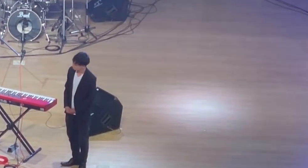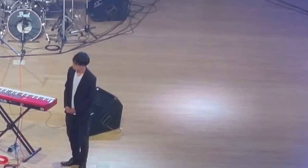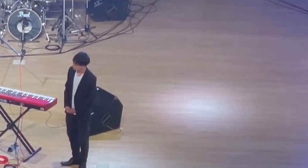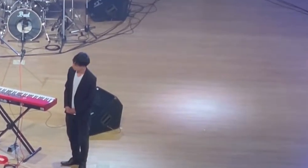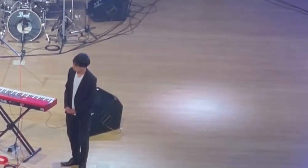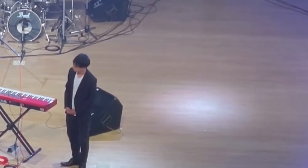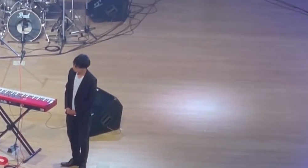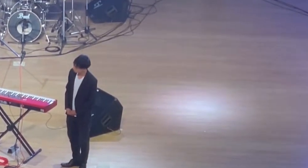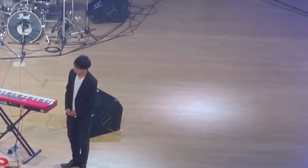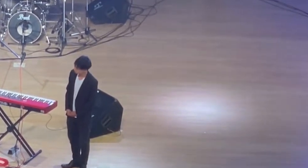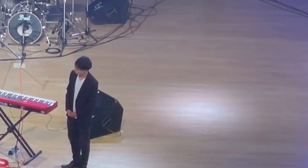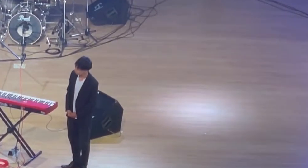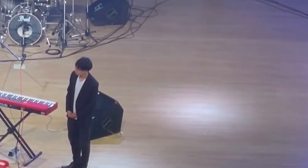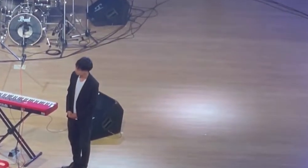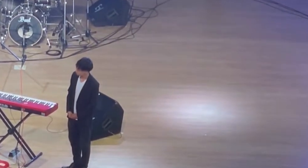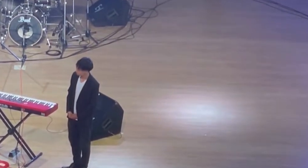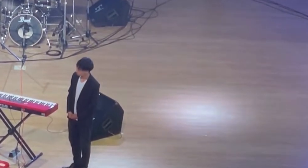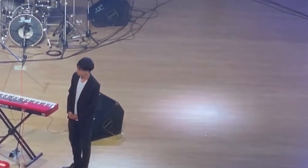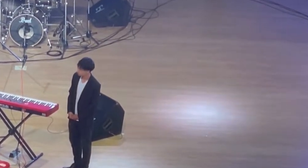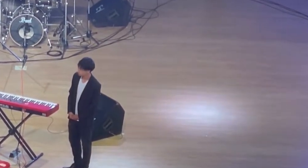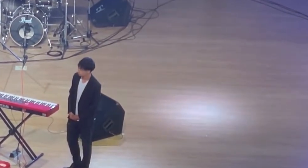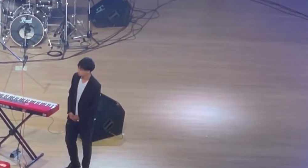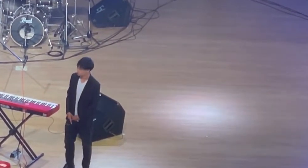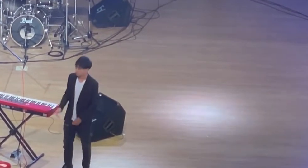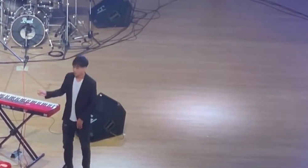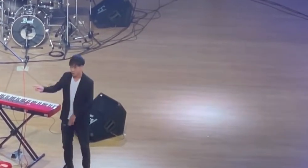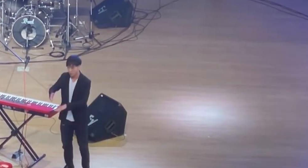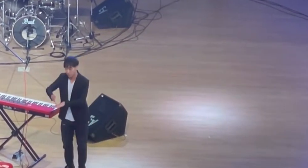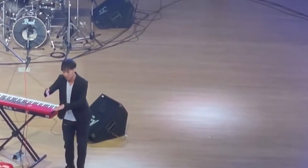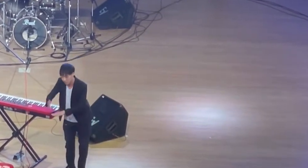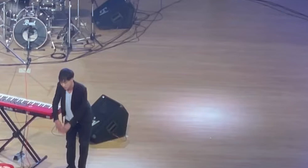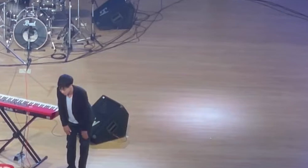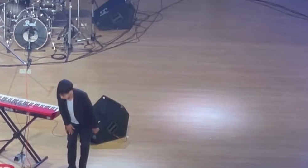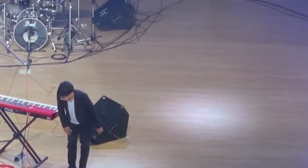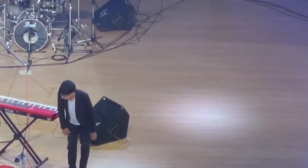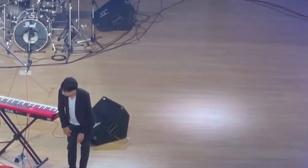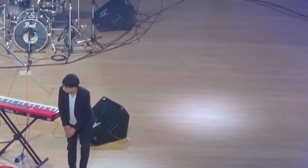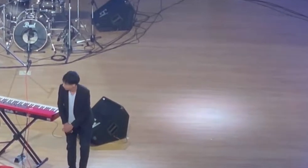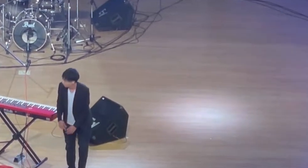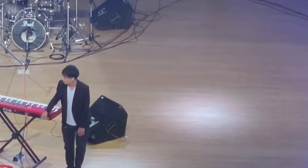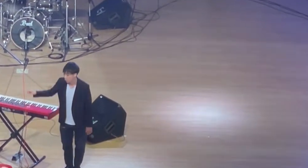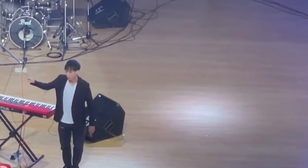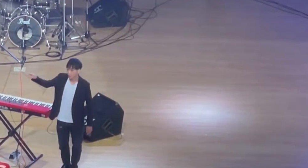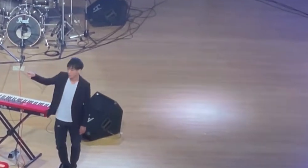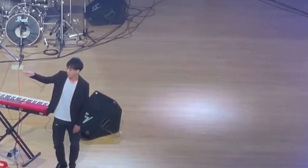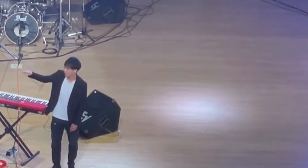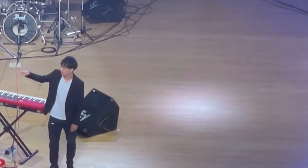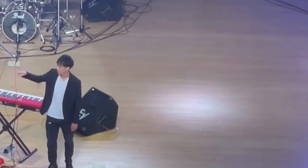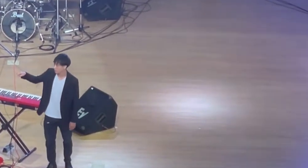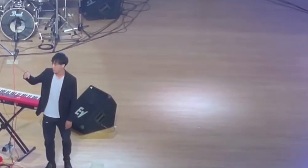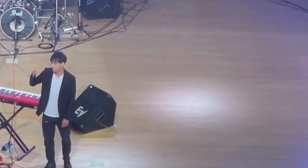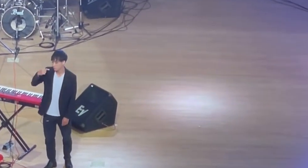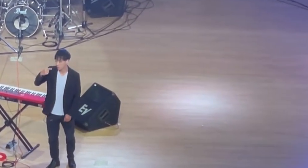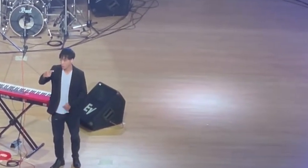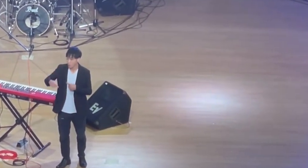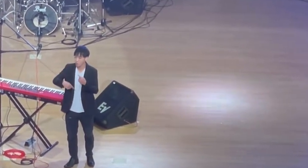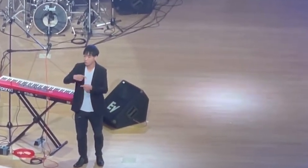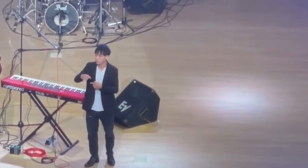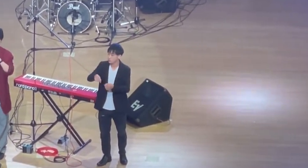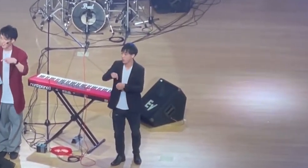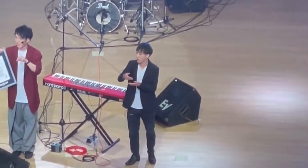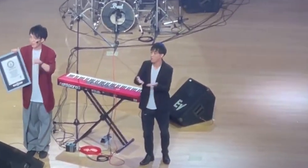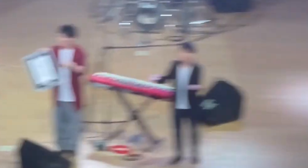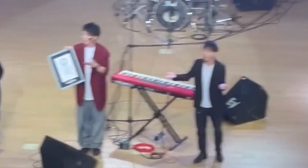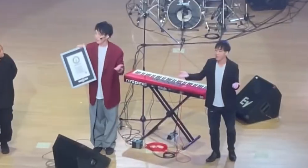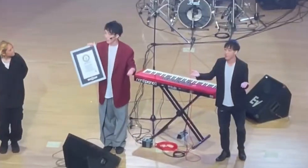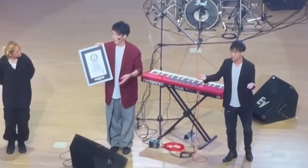皆さん、ありがとうございました。 こちらは一応手話カフェの方にみんなが見れる